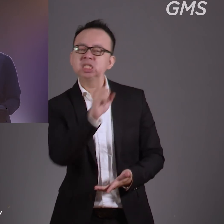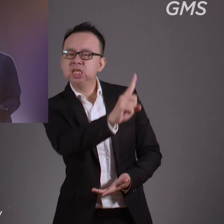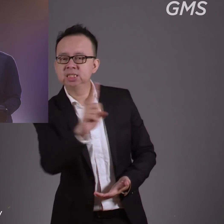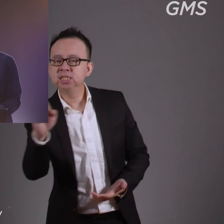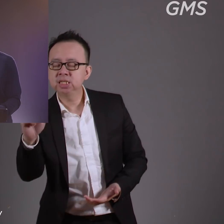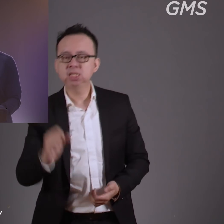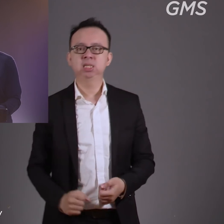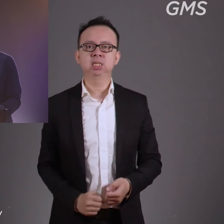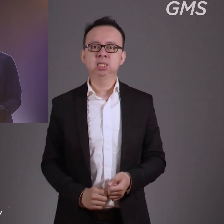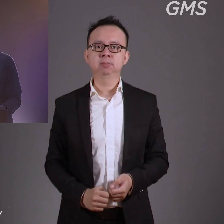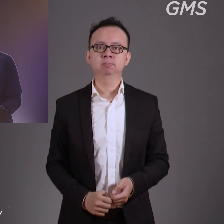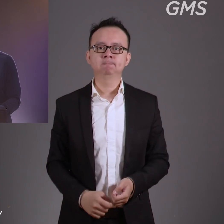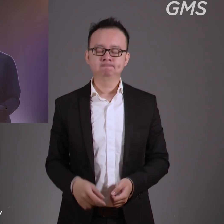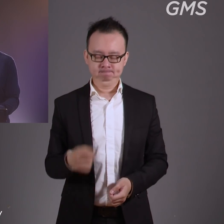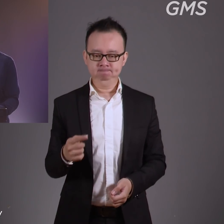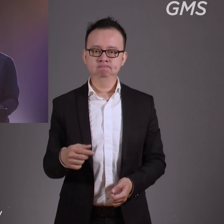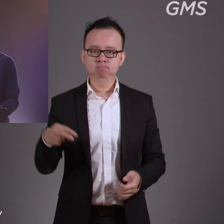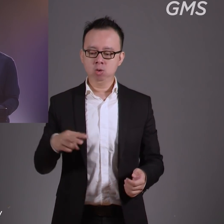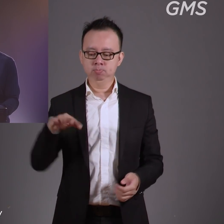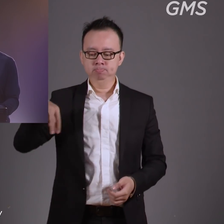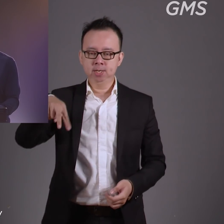berpengaruh ke atas, ke bawah, ke kiri, dan ke kanan.